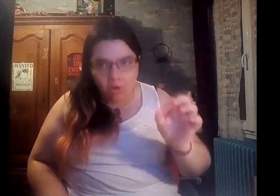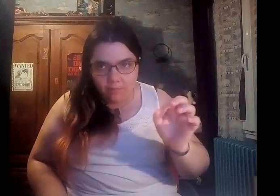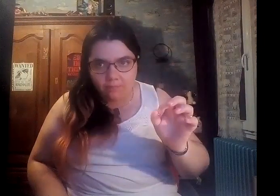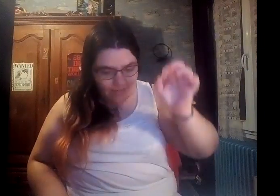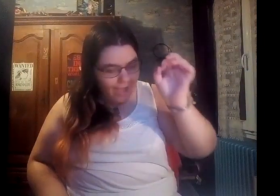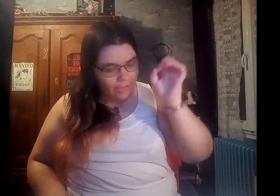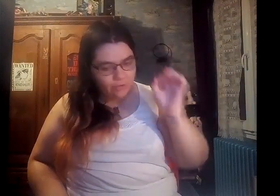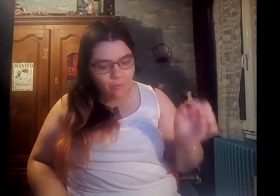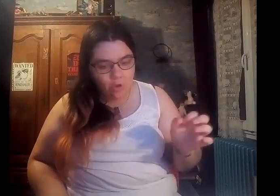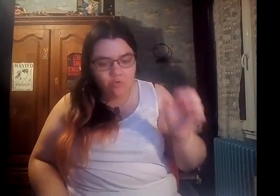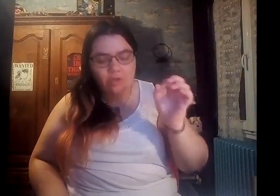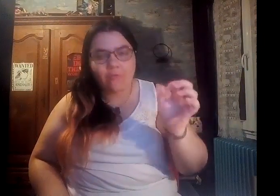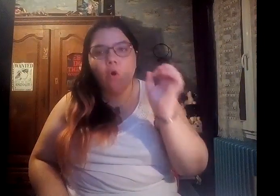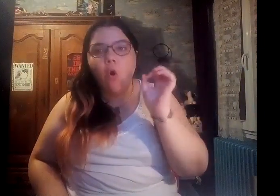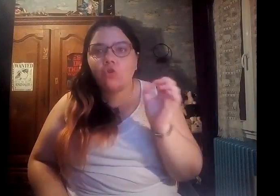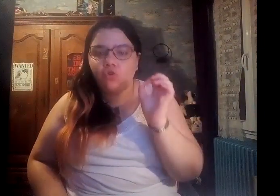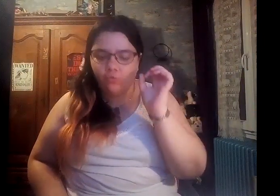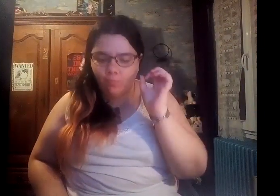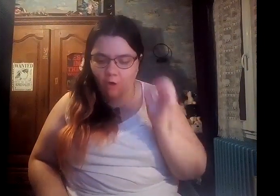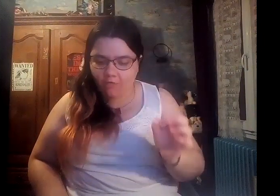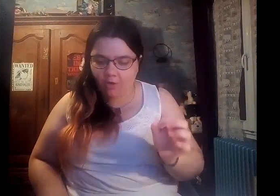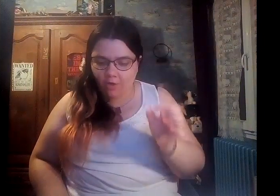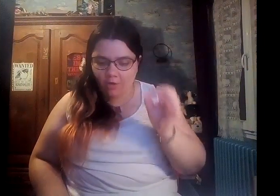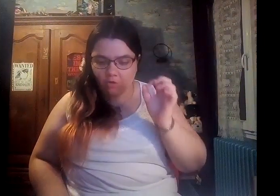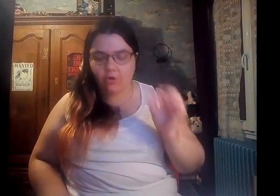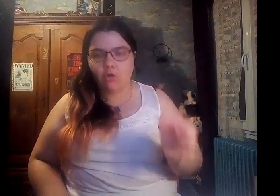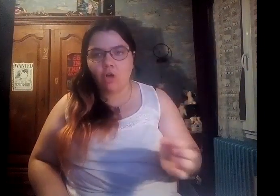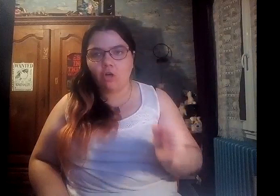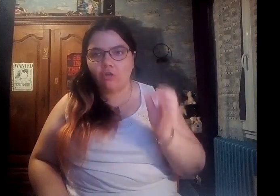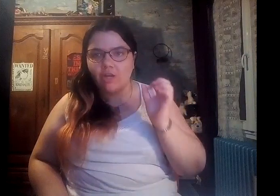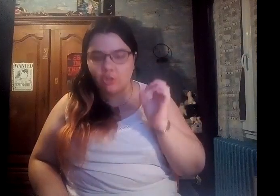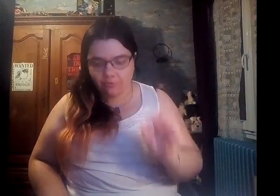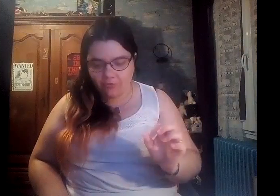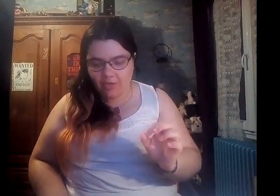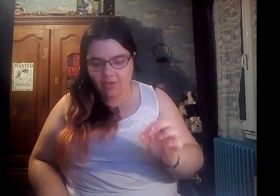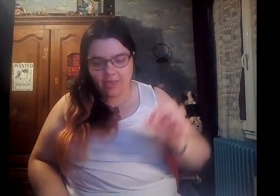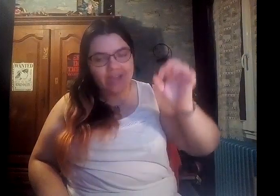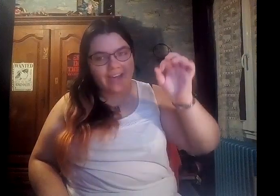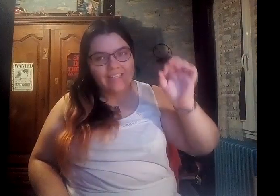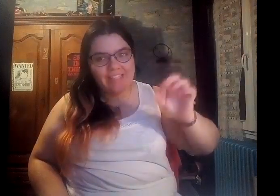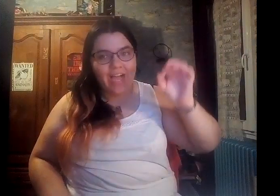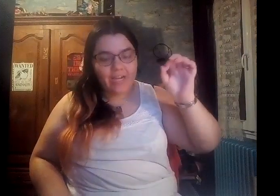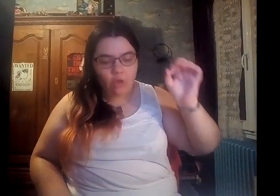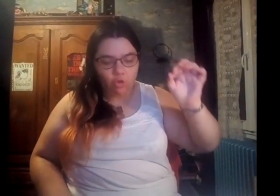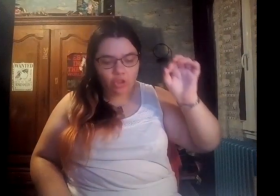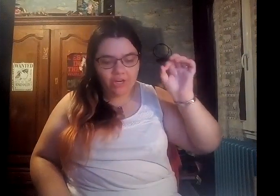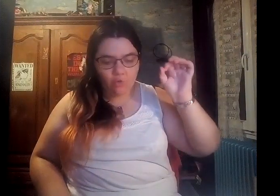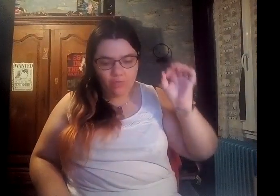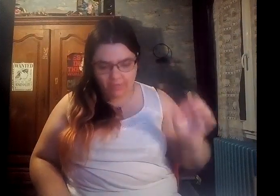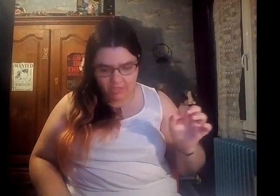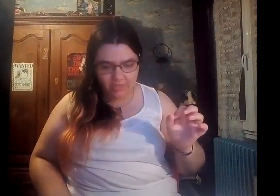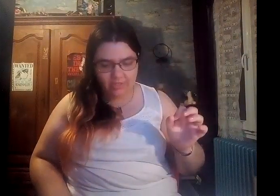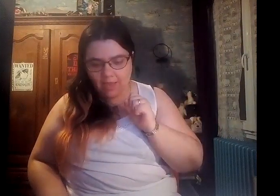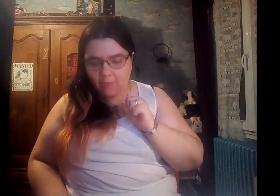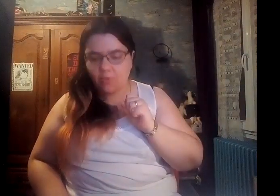actuellement nous n'avons aucune preuve que le corps de la jeune fille est resté accroché au mimiques et puis